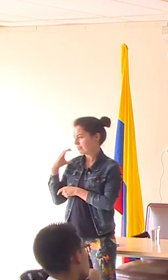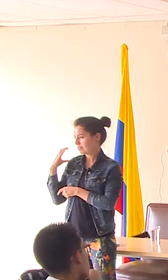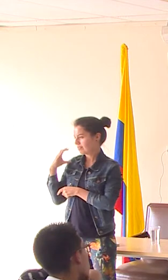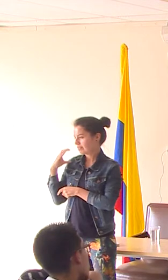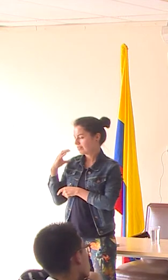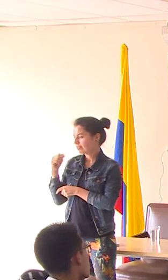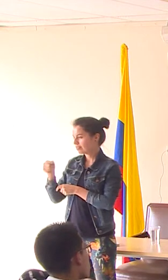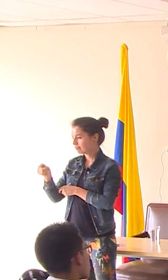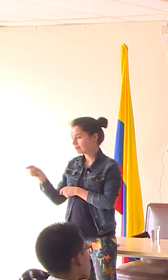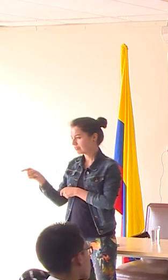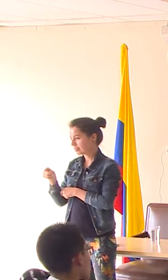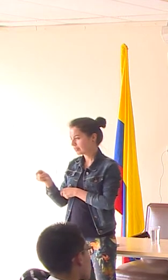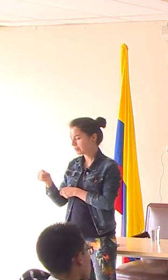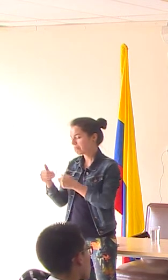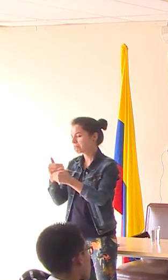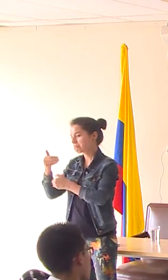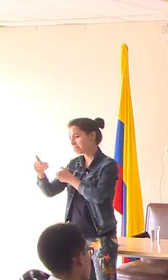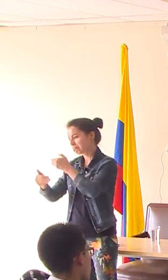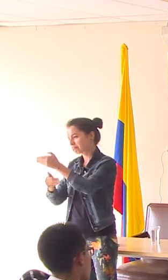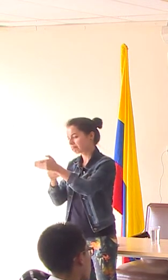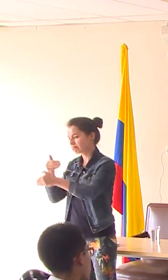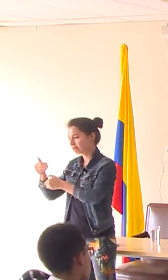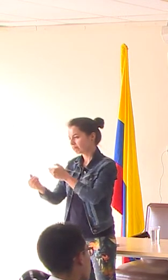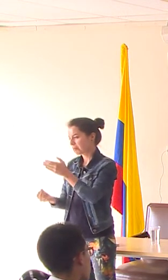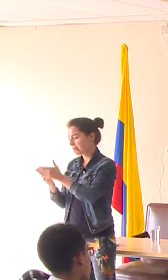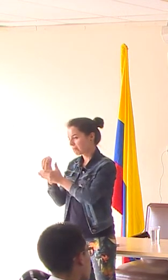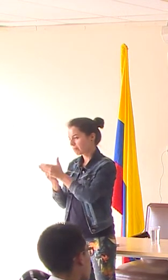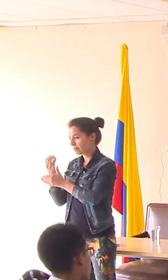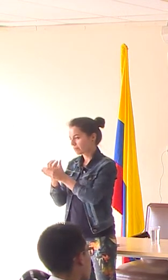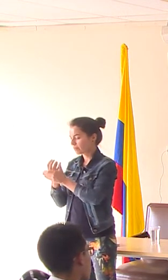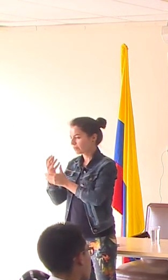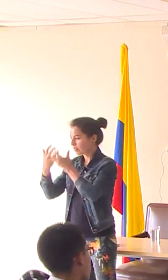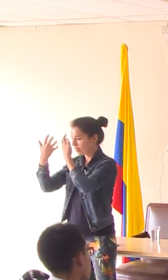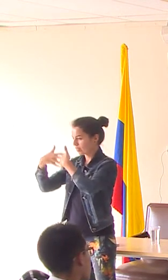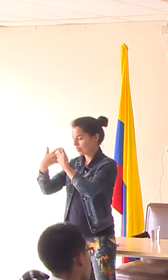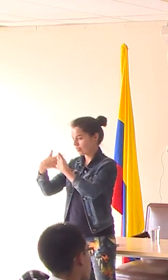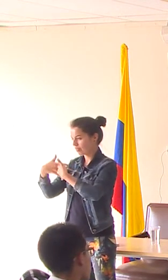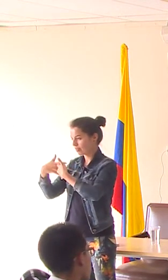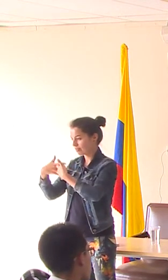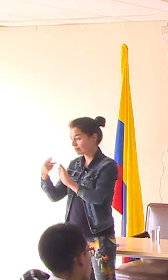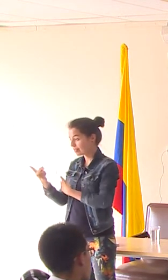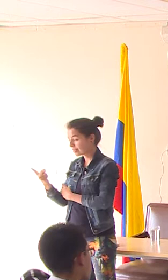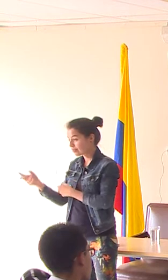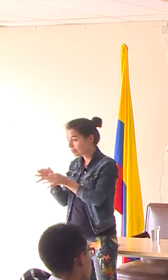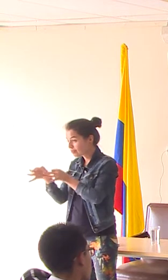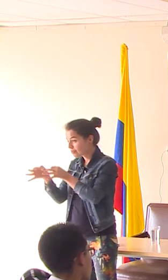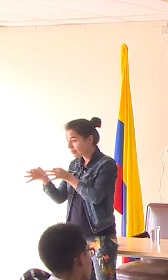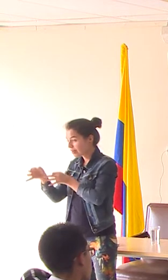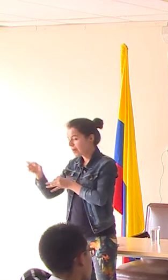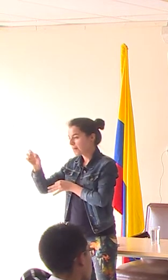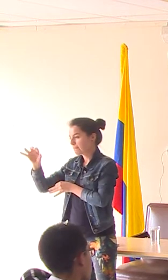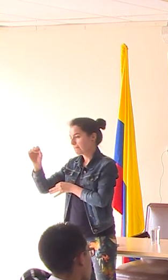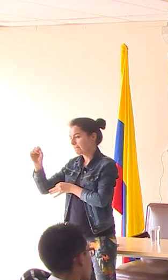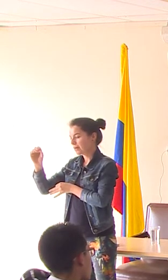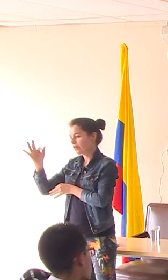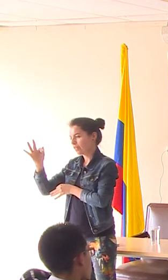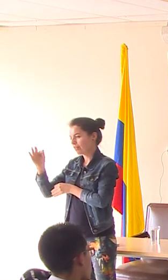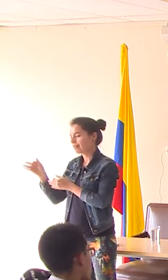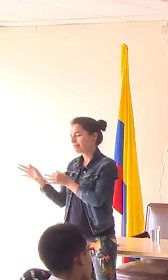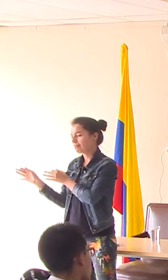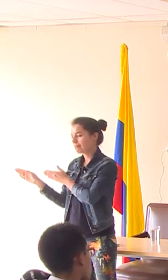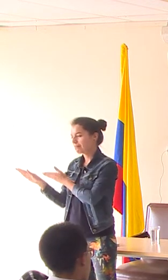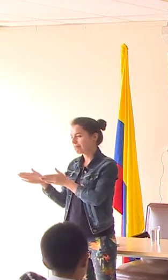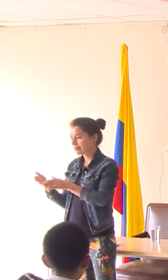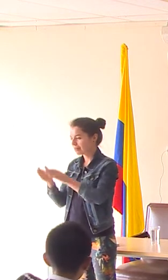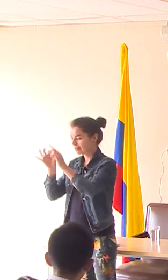vocaciones productivas industriales lo que han buscado lo que están buscando los planes de desarrollo y los planes de ordenamiento es que